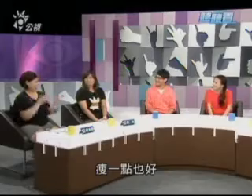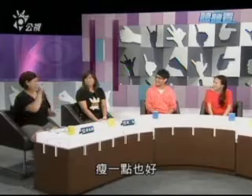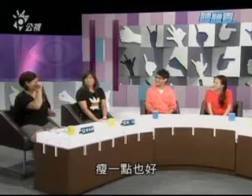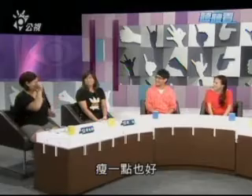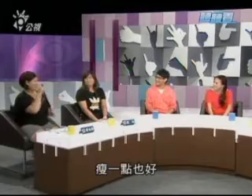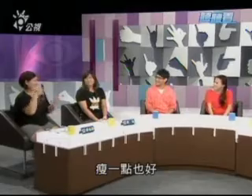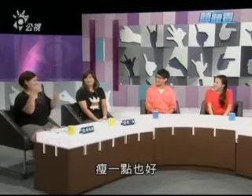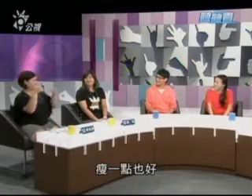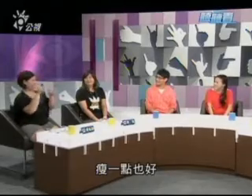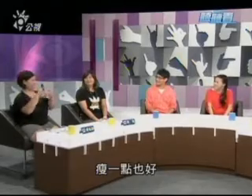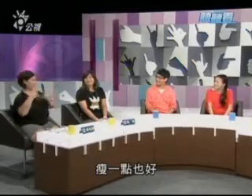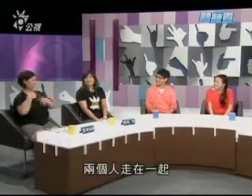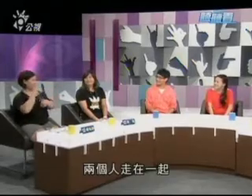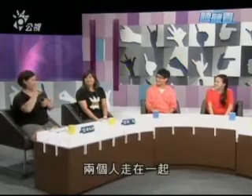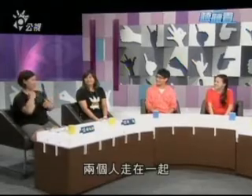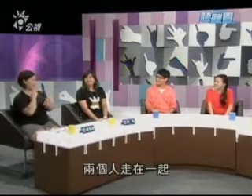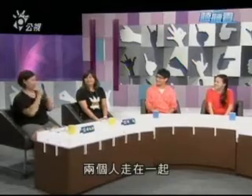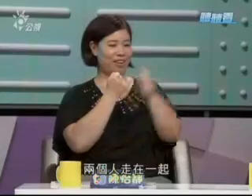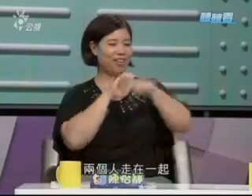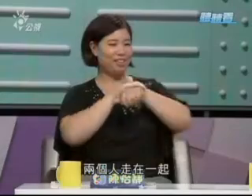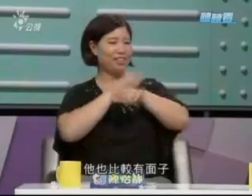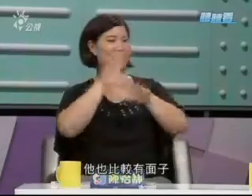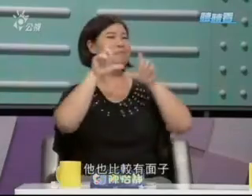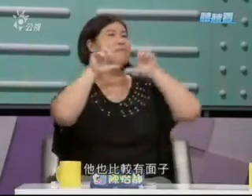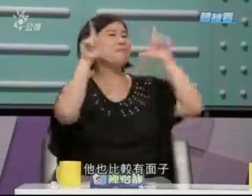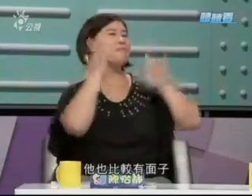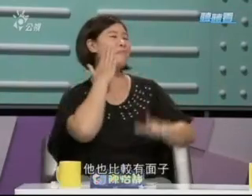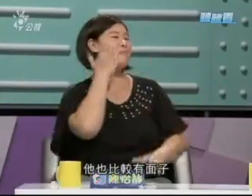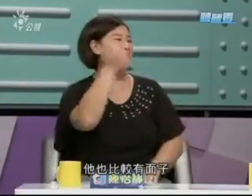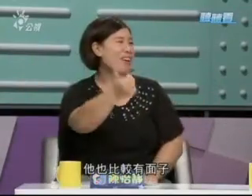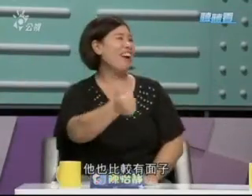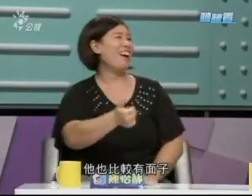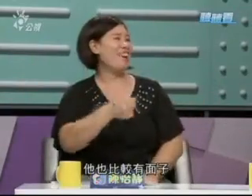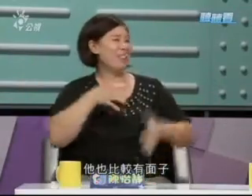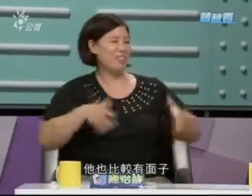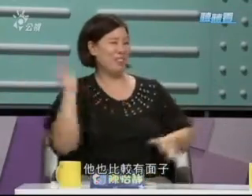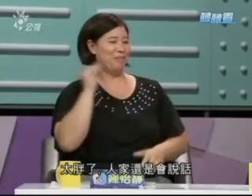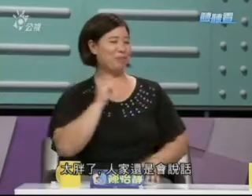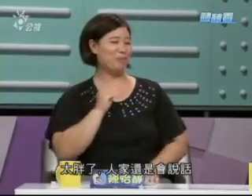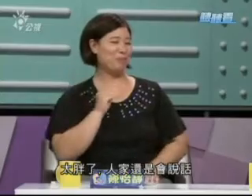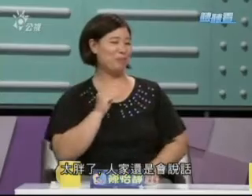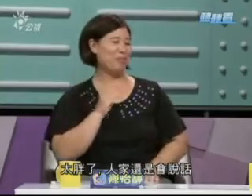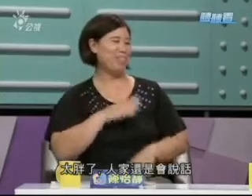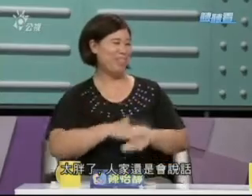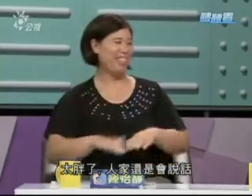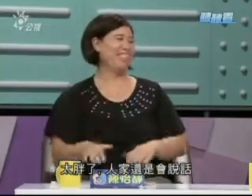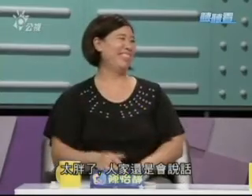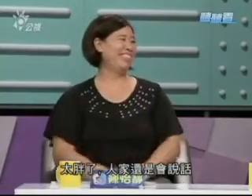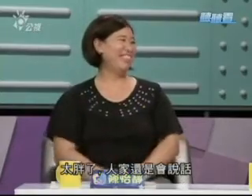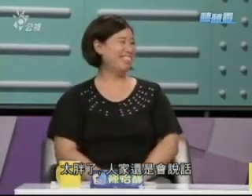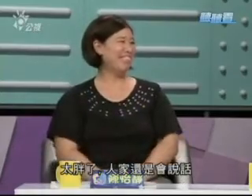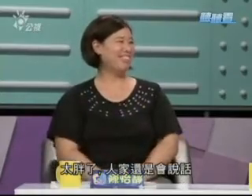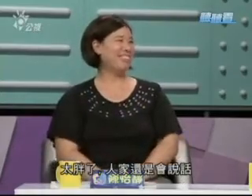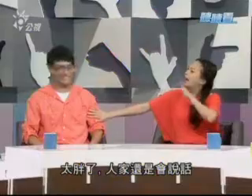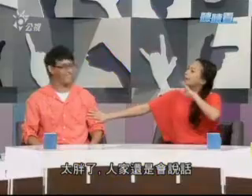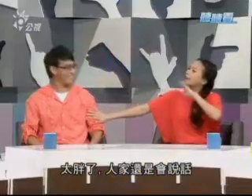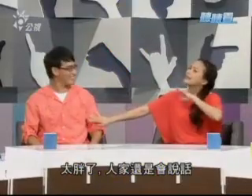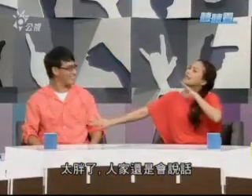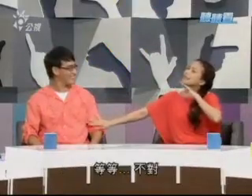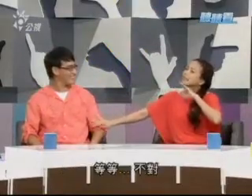瘦一点也好，两个人走在一起，他也比较有面子。太胖了，人家还是会说话。